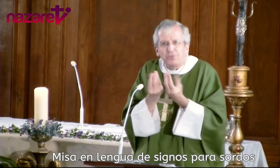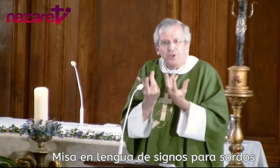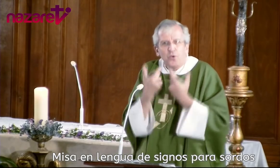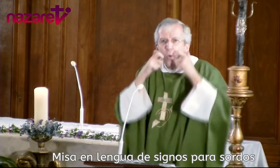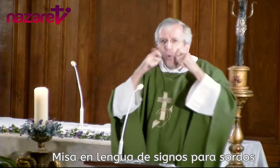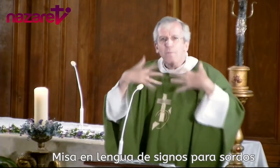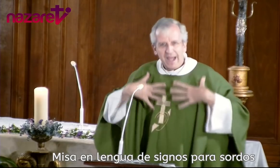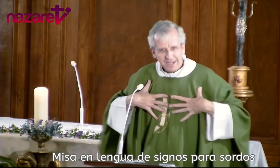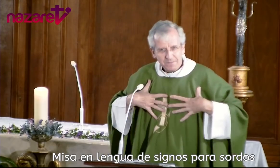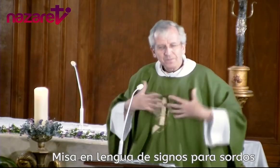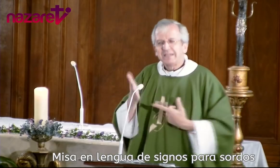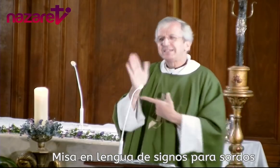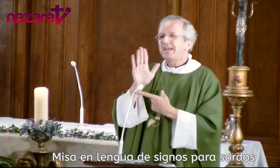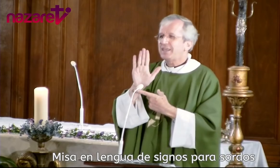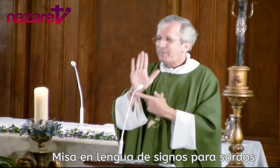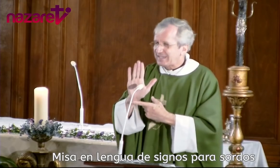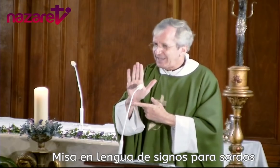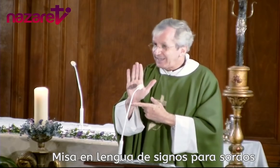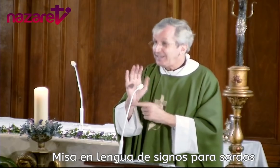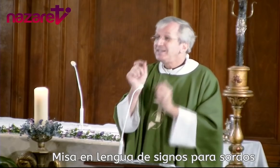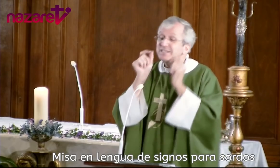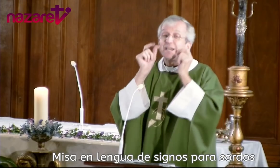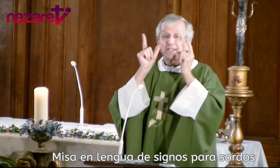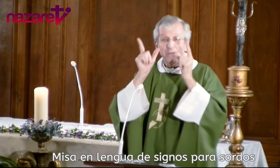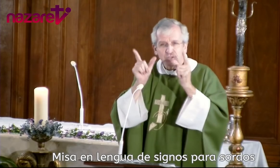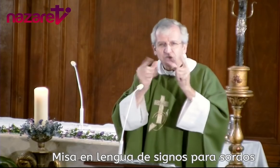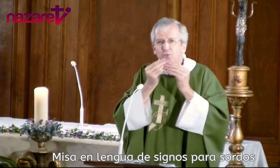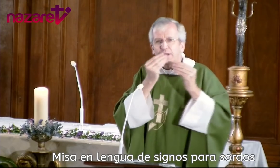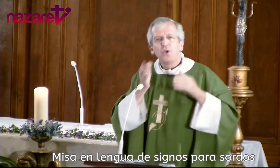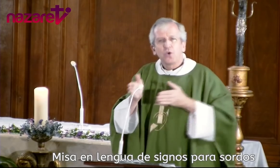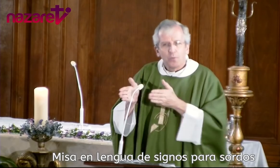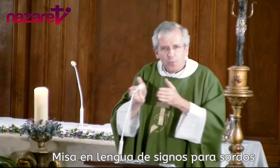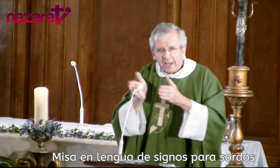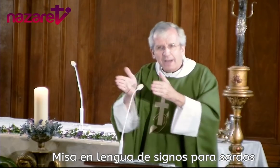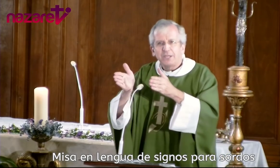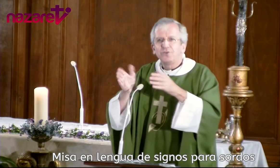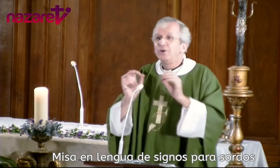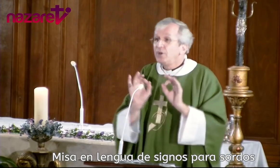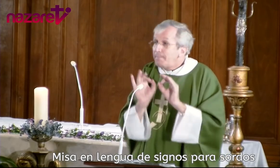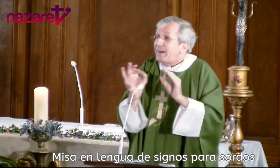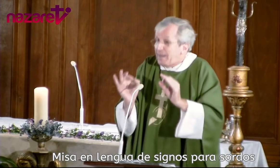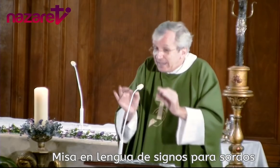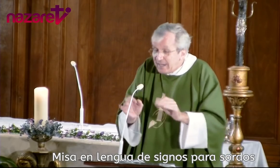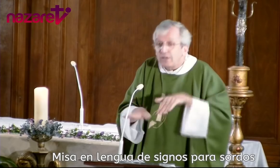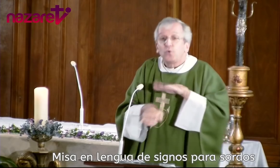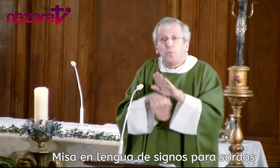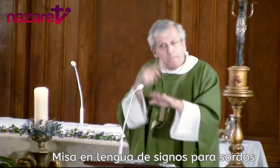institución humana, se hace presente si la sabemos descubrir como buen camino para ir